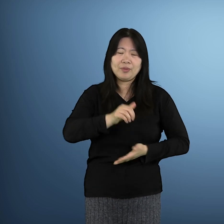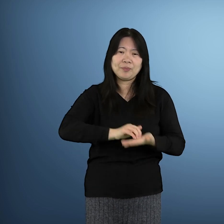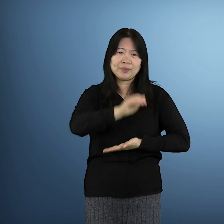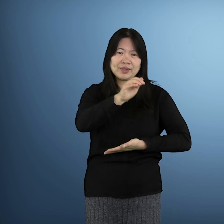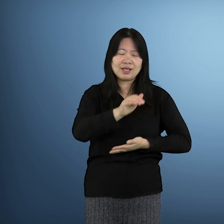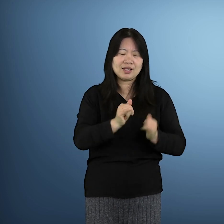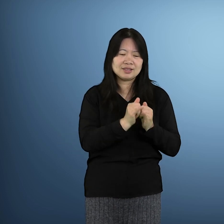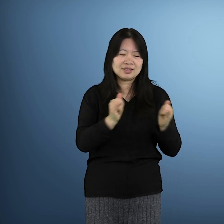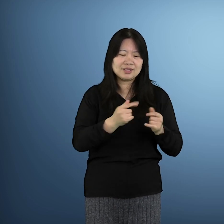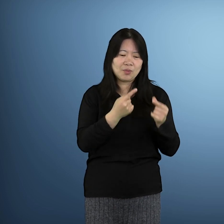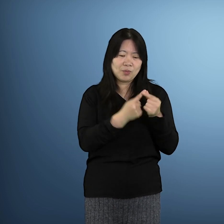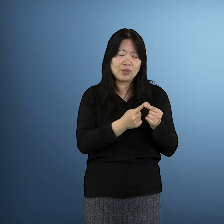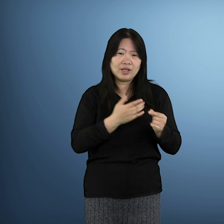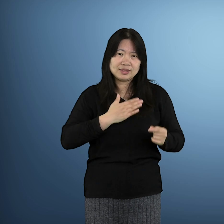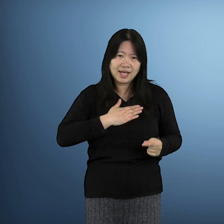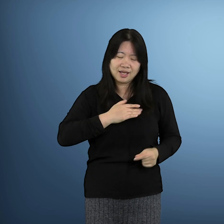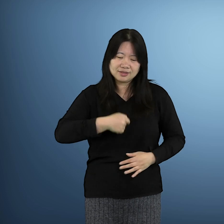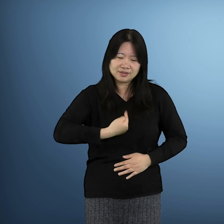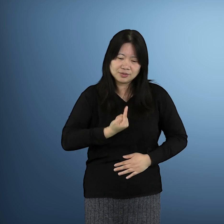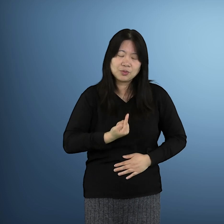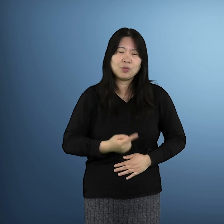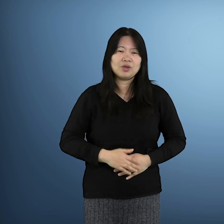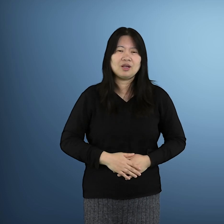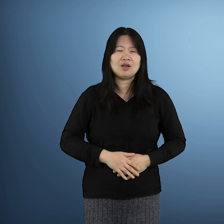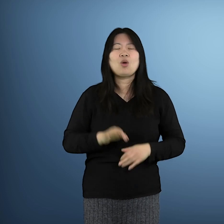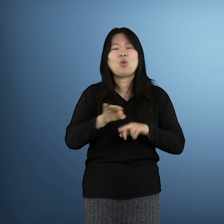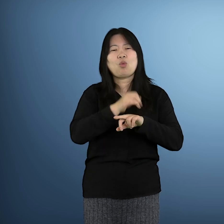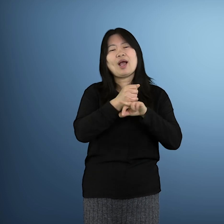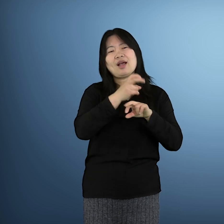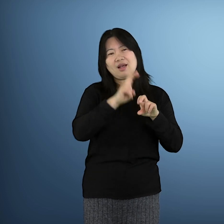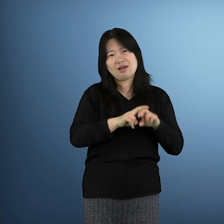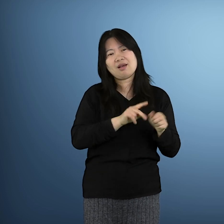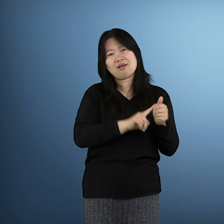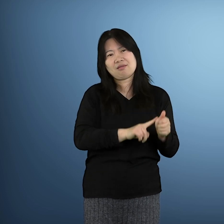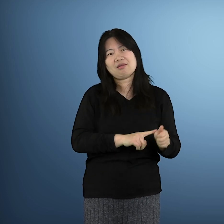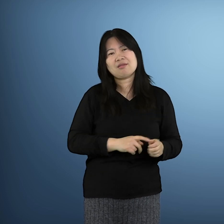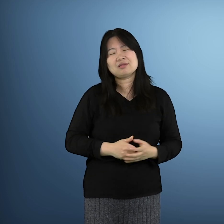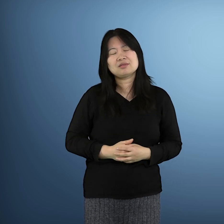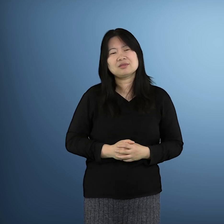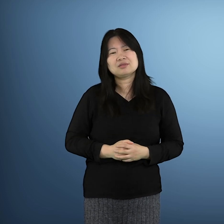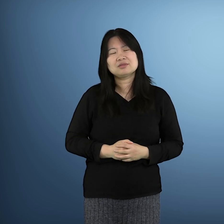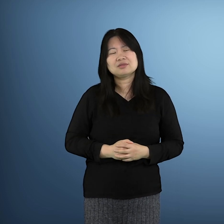번째가 자기 자신이 왕이에요.